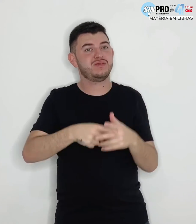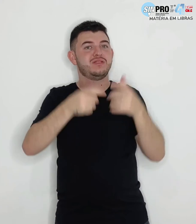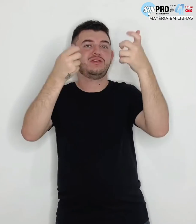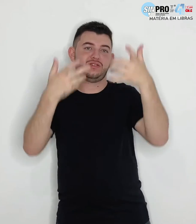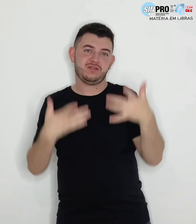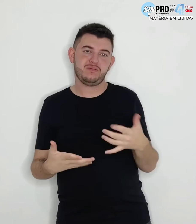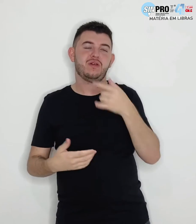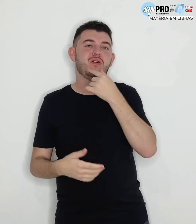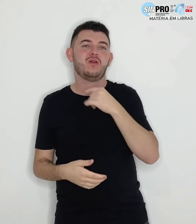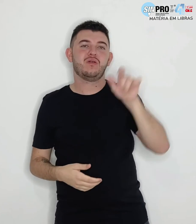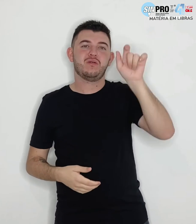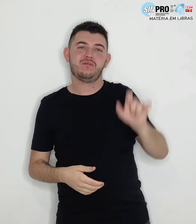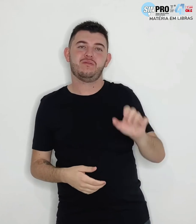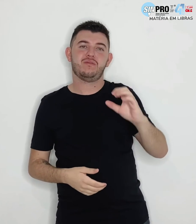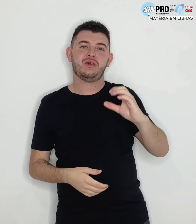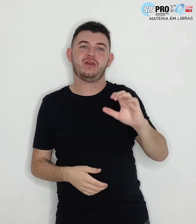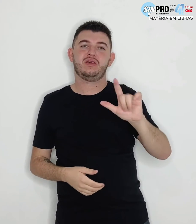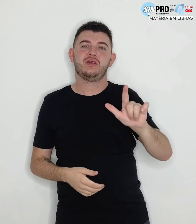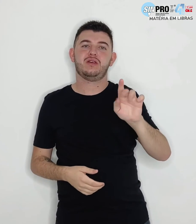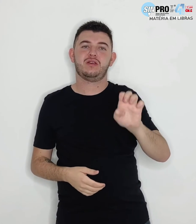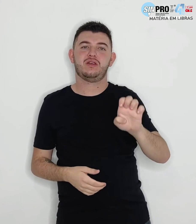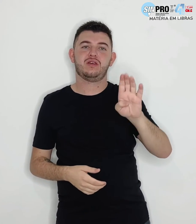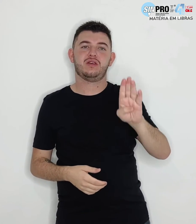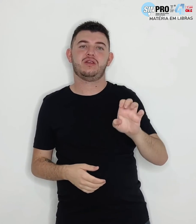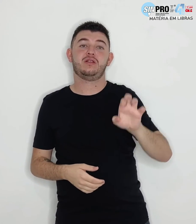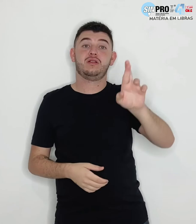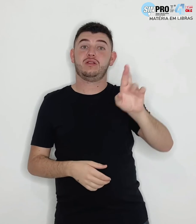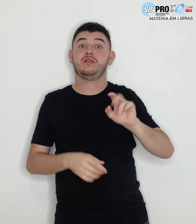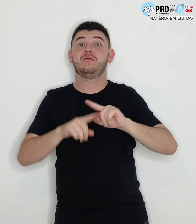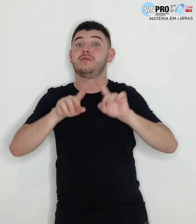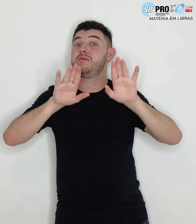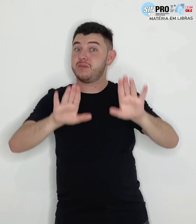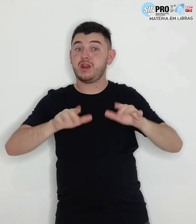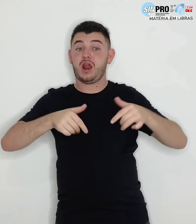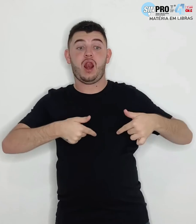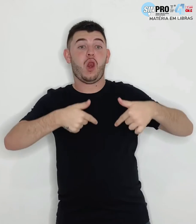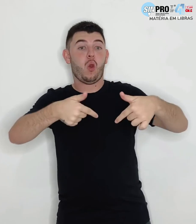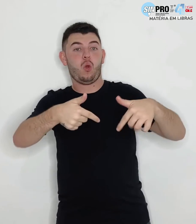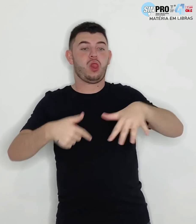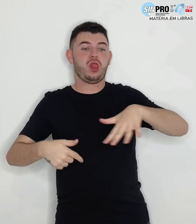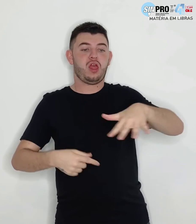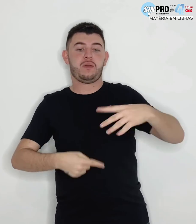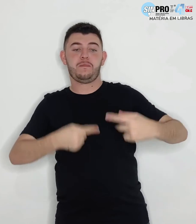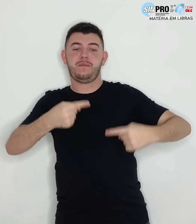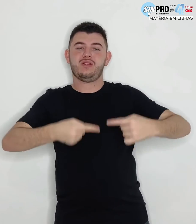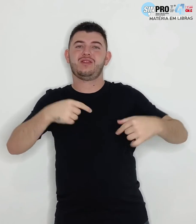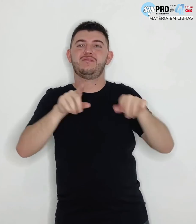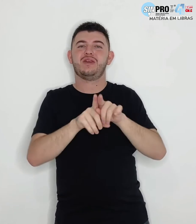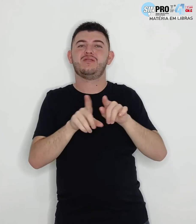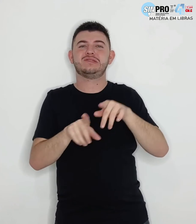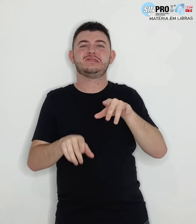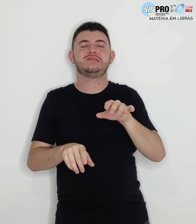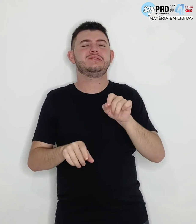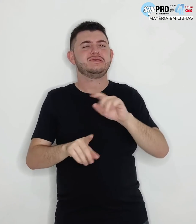item dela, reforça Kleber Soares. Além da luta no campo político, o Simpro-DF também vem atuando no